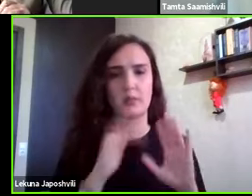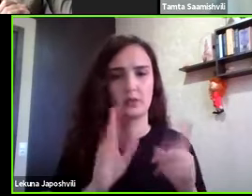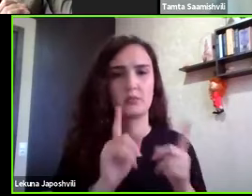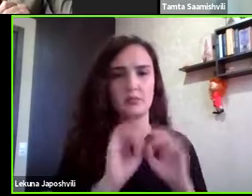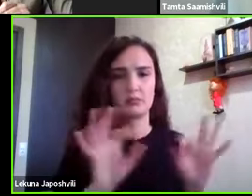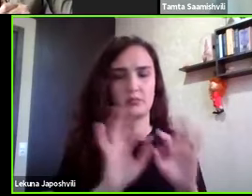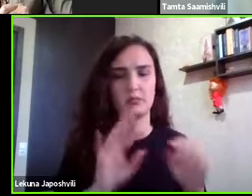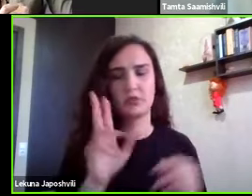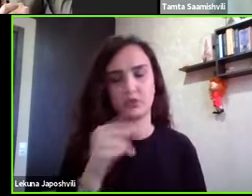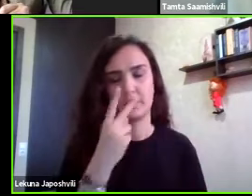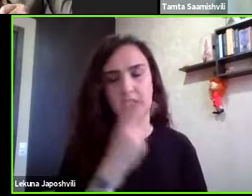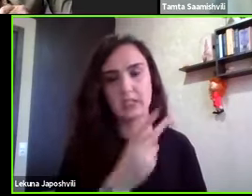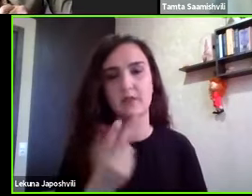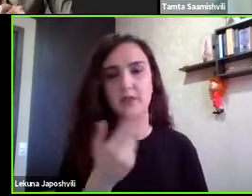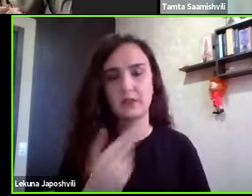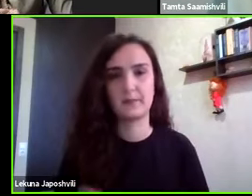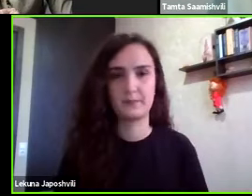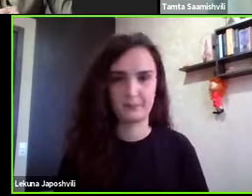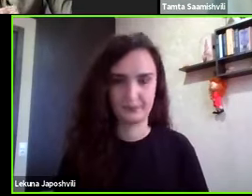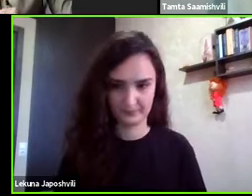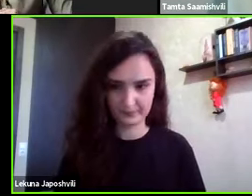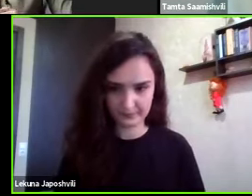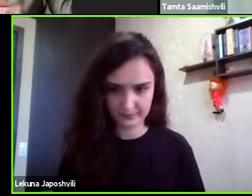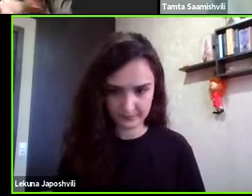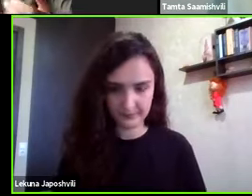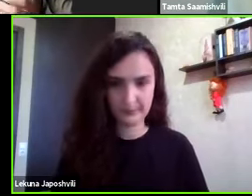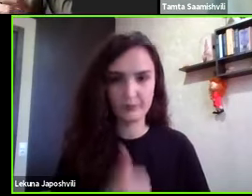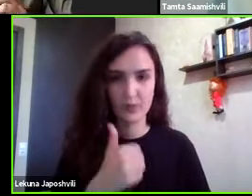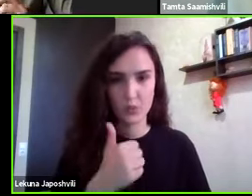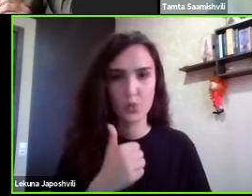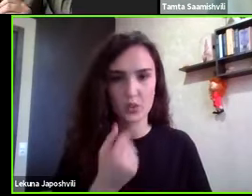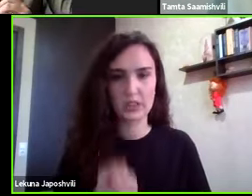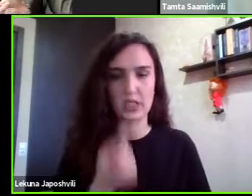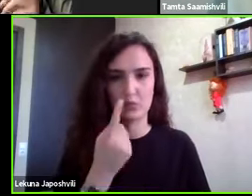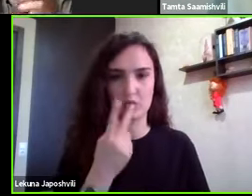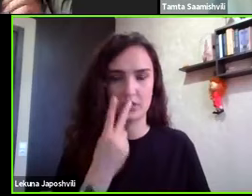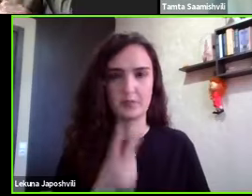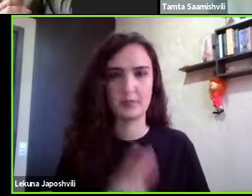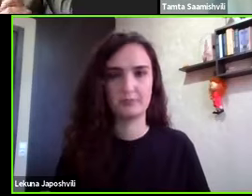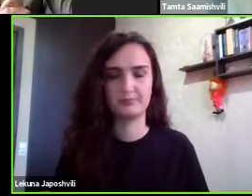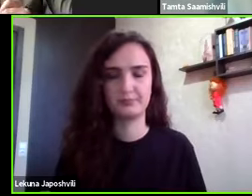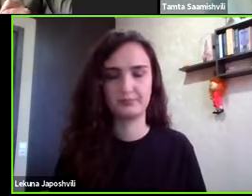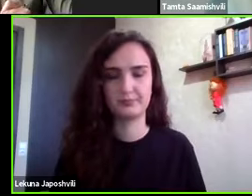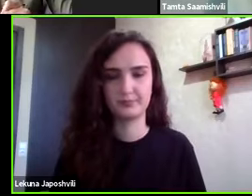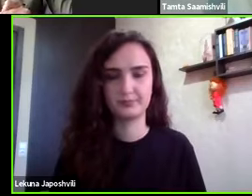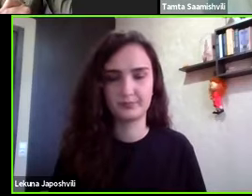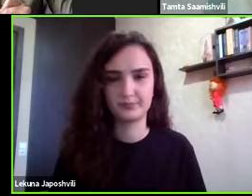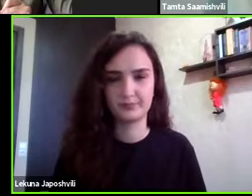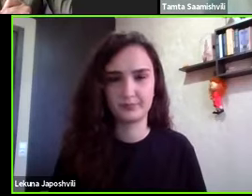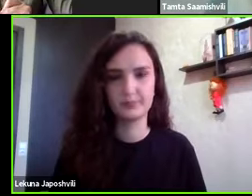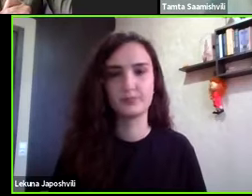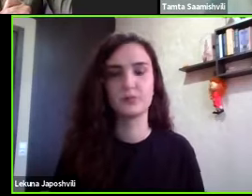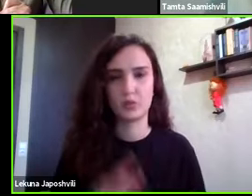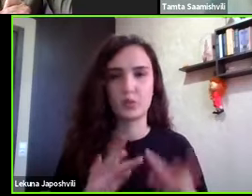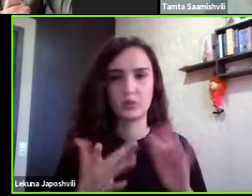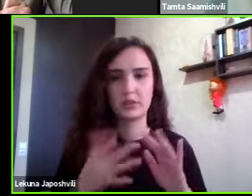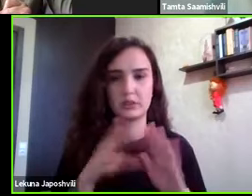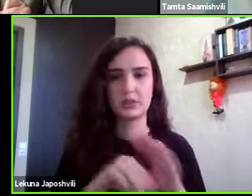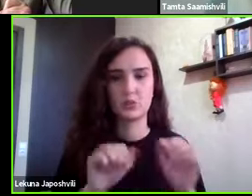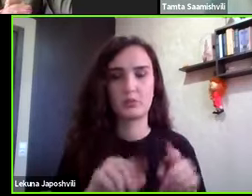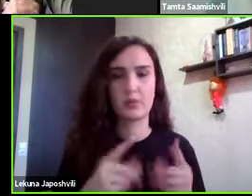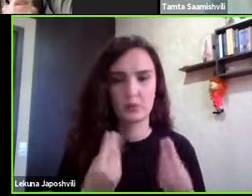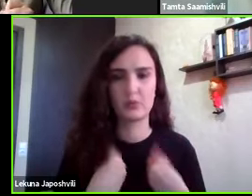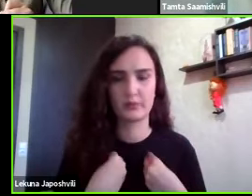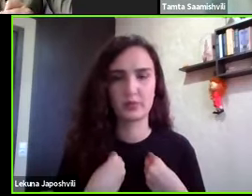და შევხედავთ, დიახ, როგორც გამოჩდება, ესე იგი ამ ონლაინ იმის საშუალება